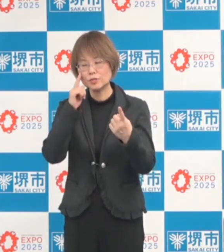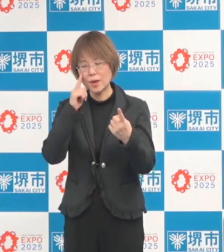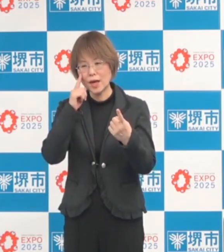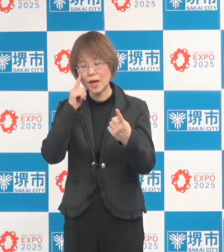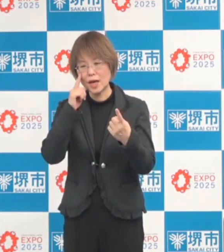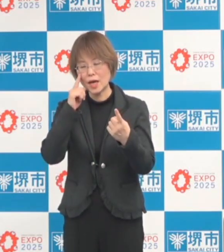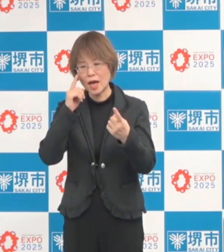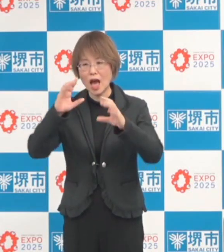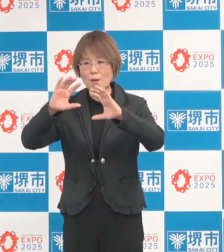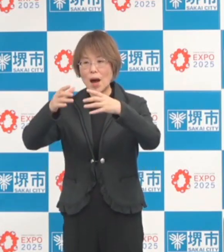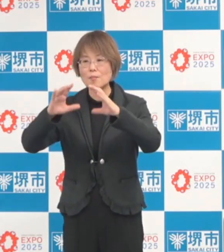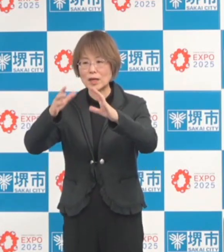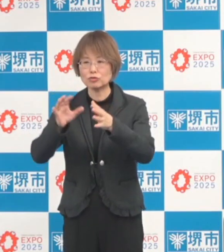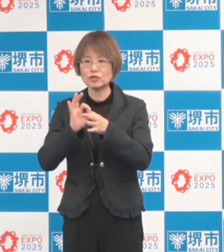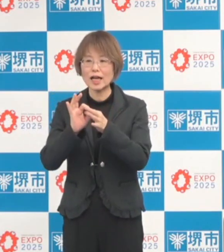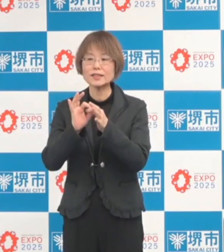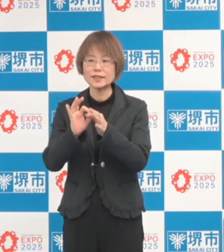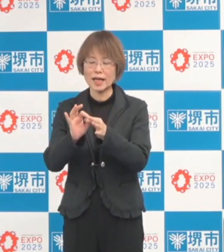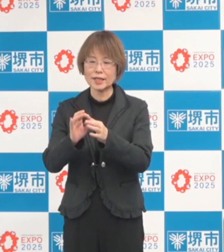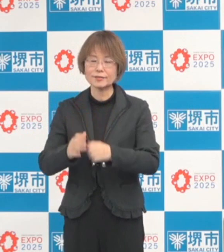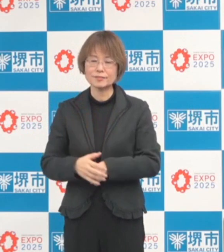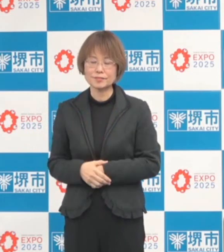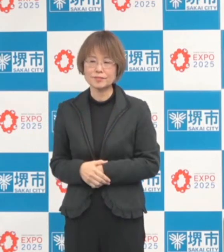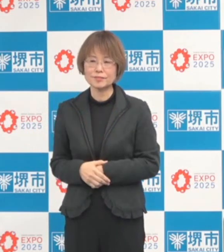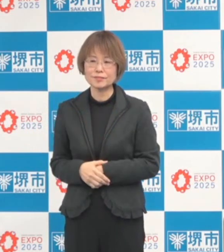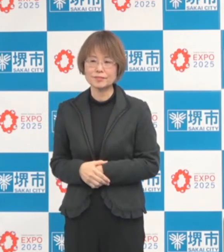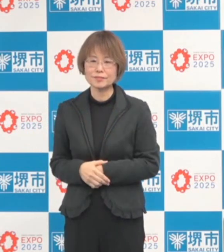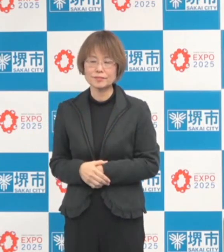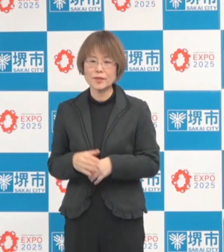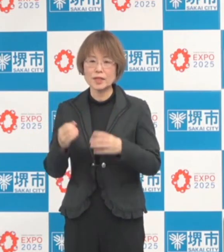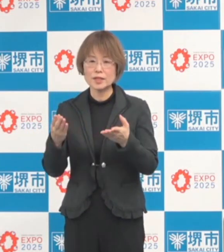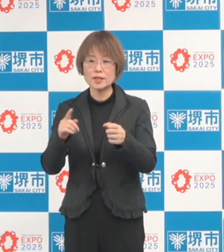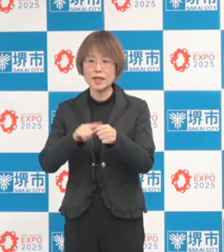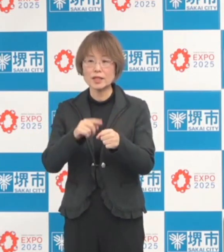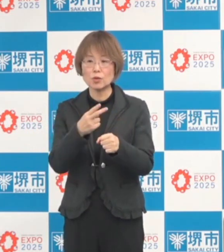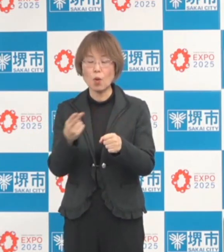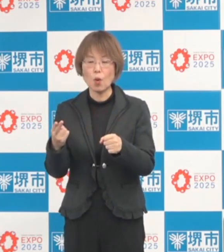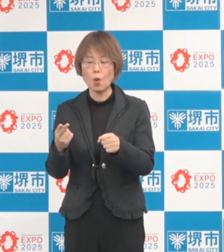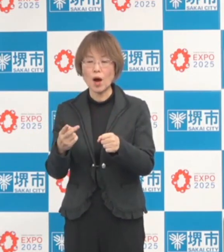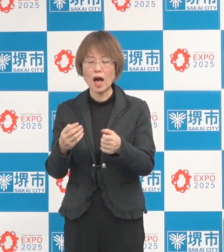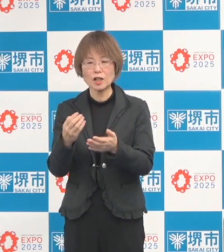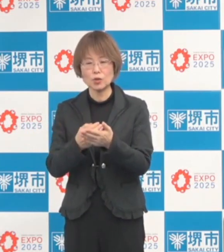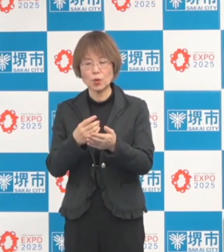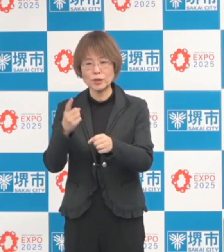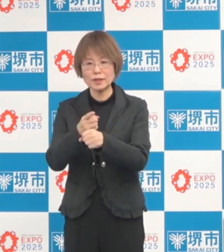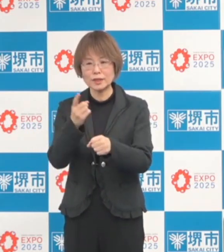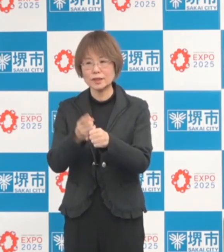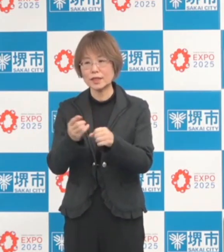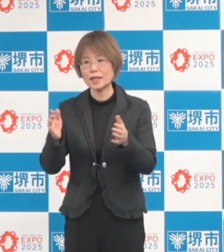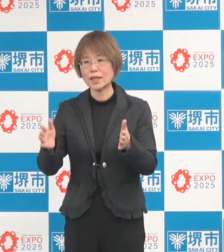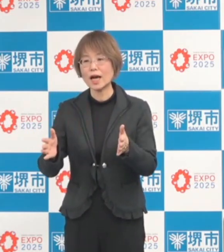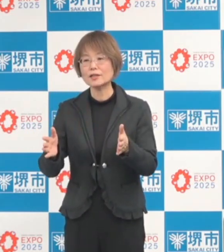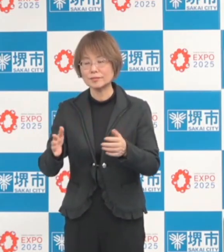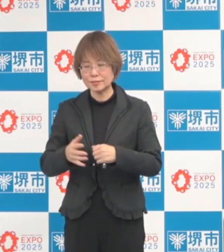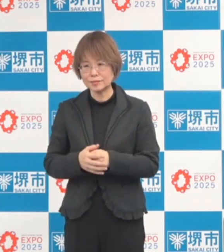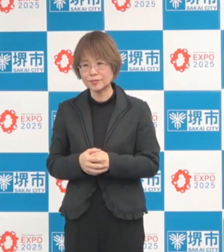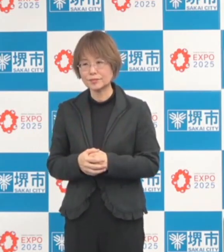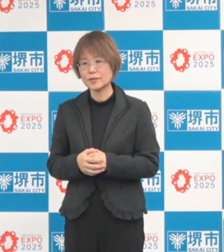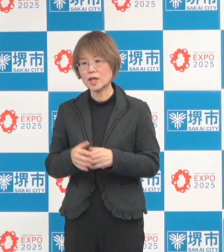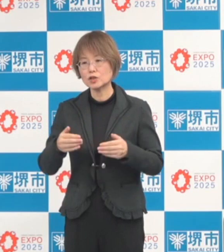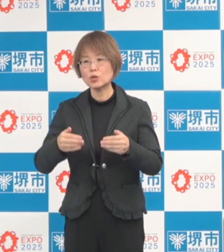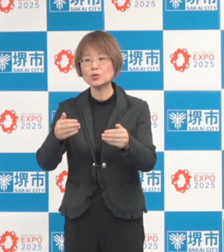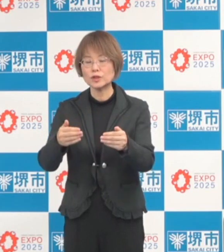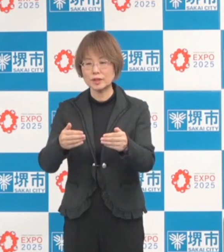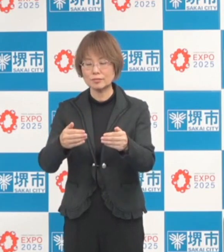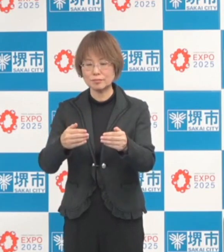博に関してなんですけれど、今年は新年度はあと1年ということになって、誘客促進であるとか